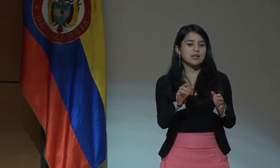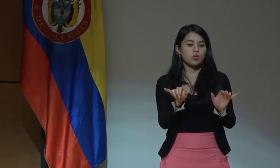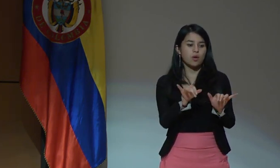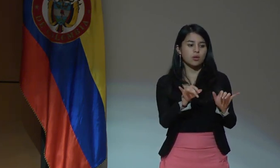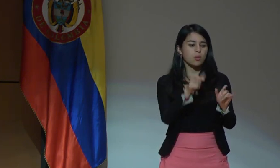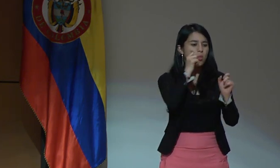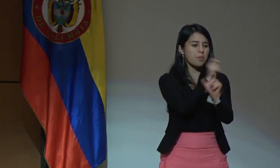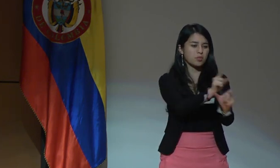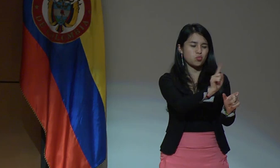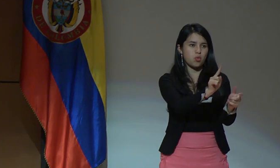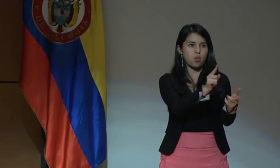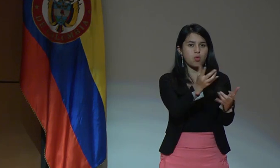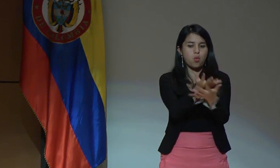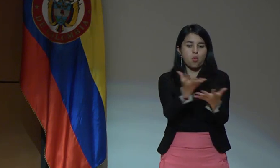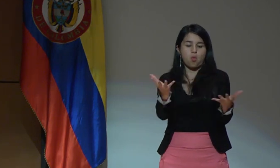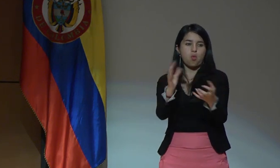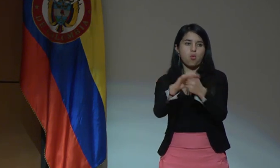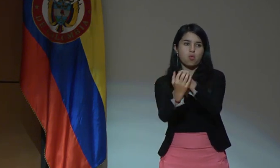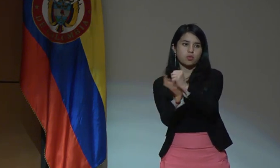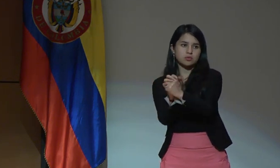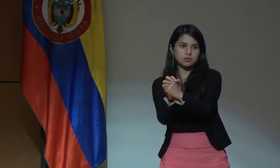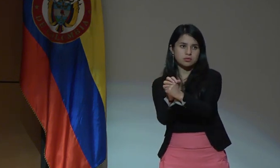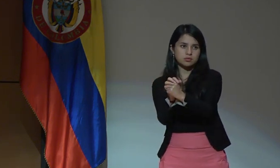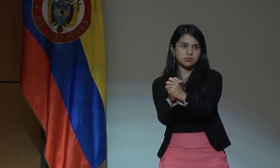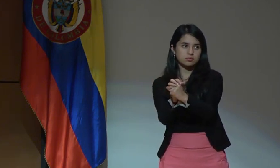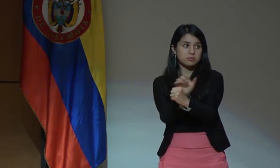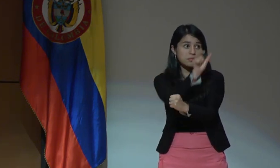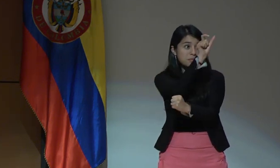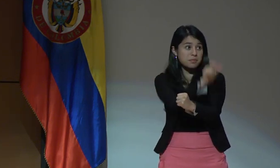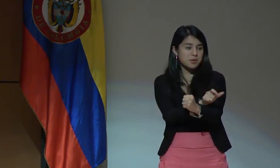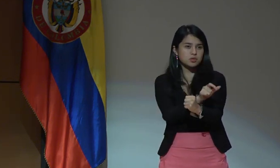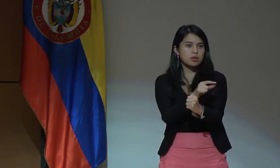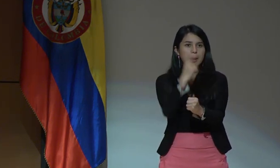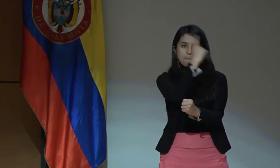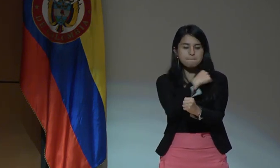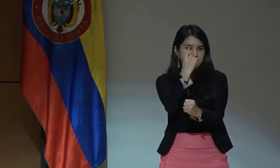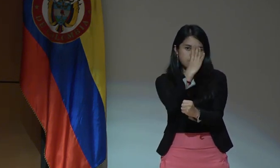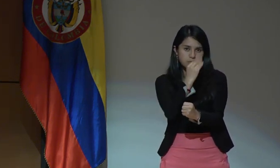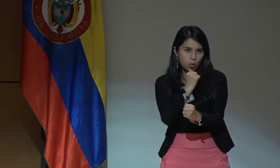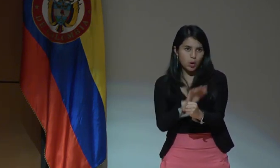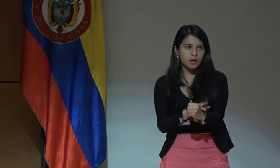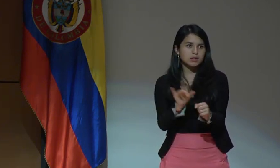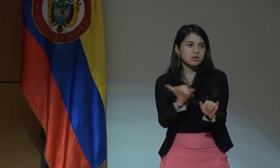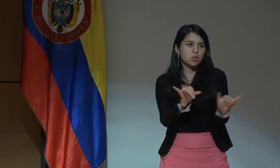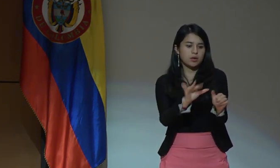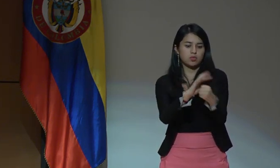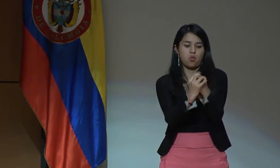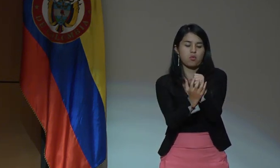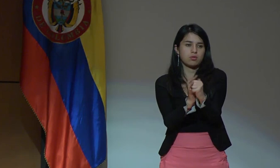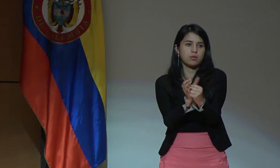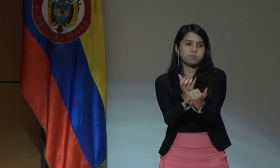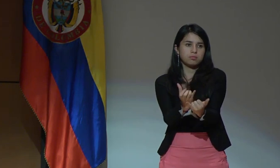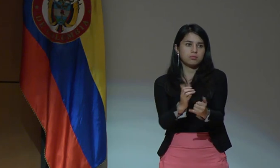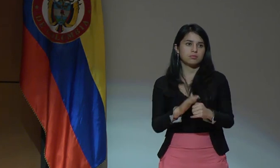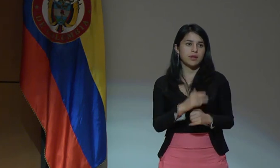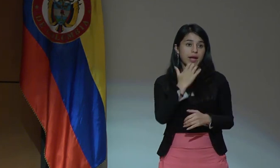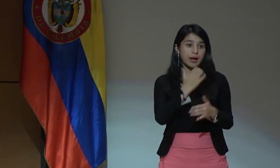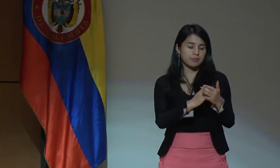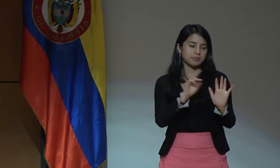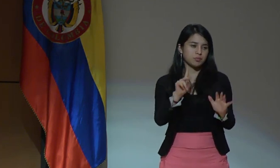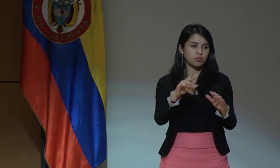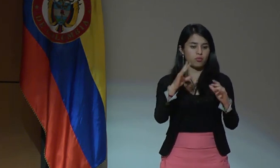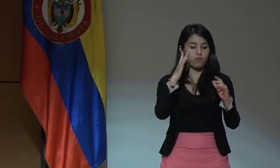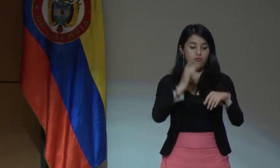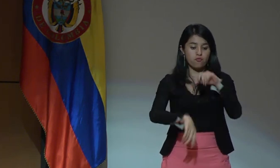a la víctima. La víctima no tiene rostro. La víctima es una cosa. Jugar fútbol con las